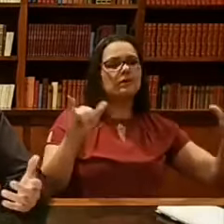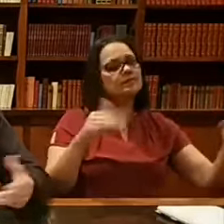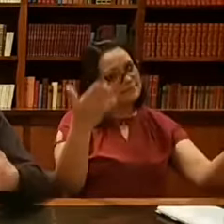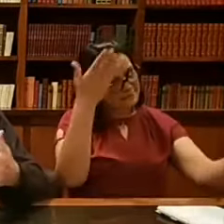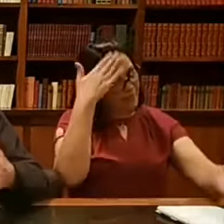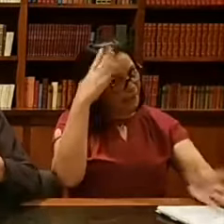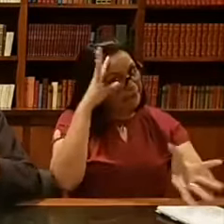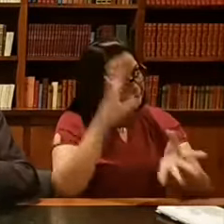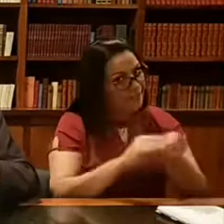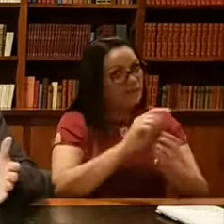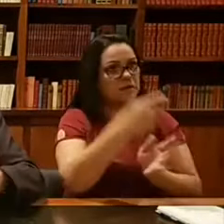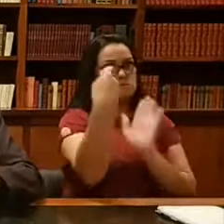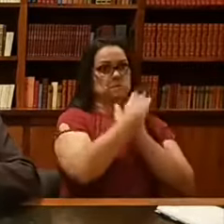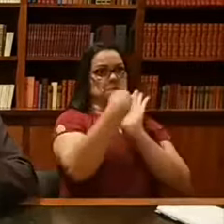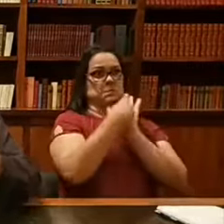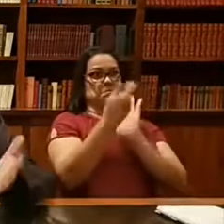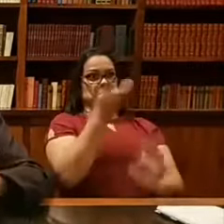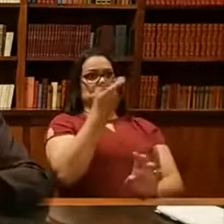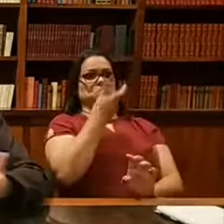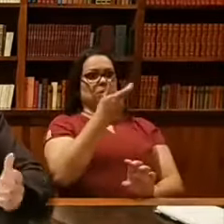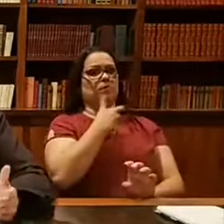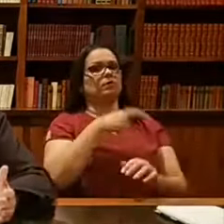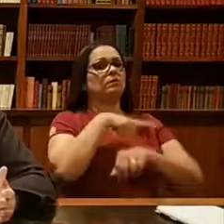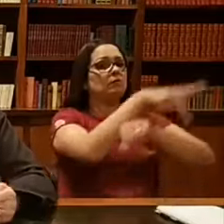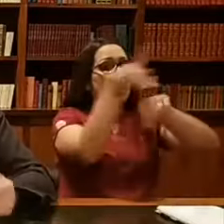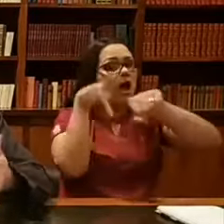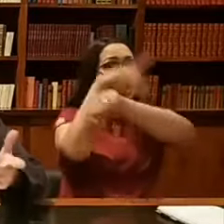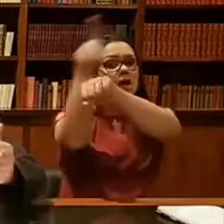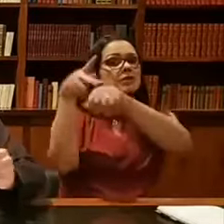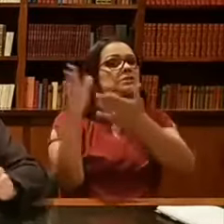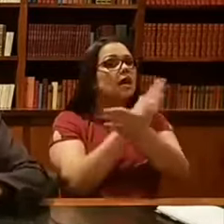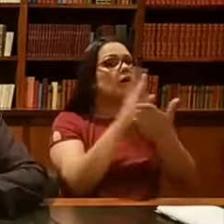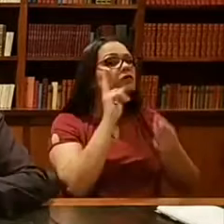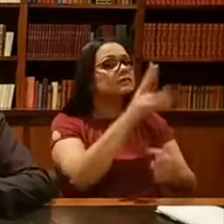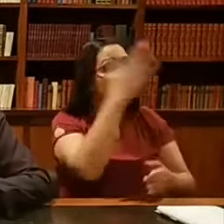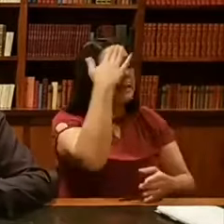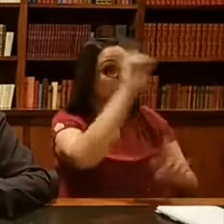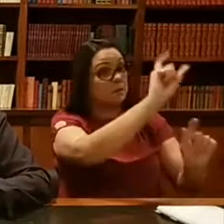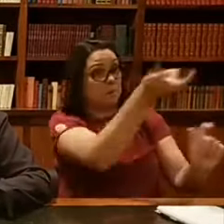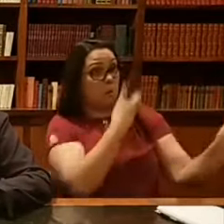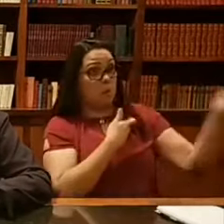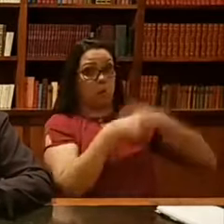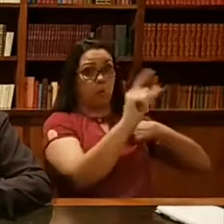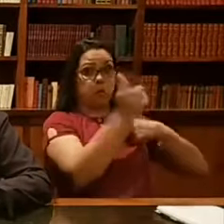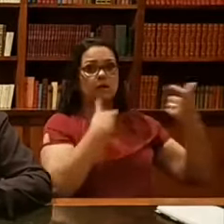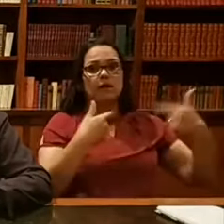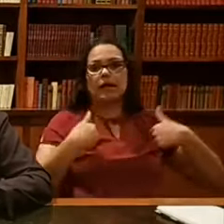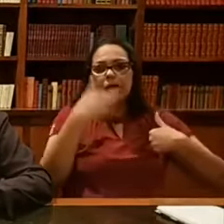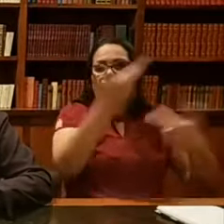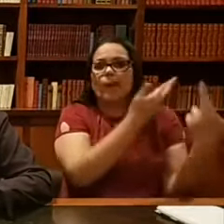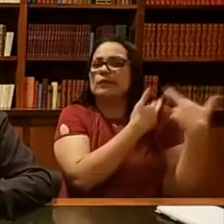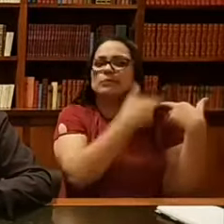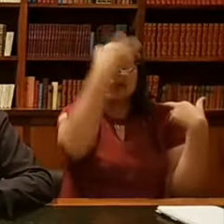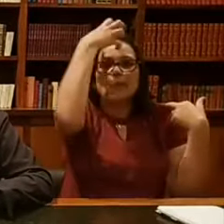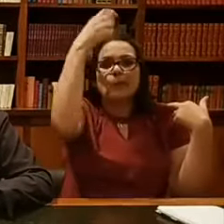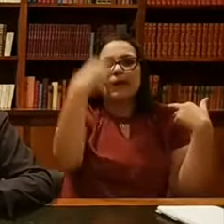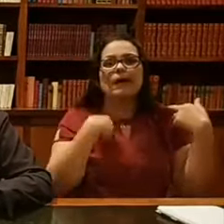Porque grande parte, alguns países me atacam de forma bastante virulenta, é que eu sou o responsável pelas